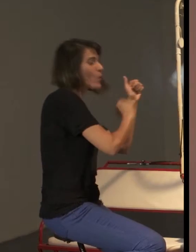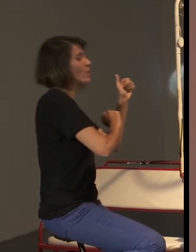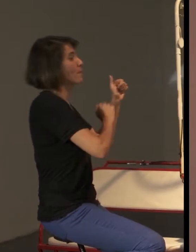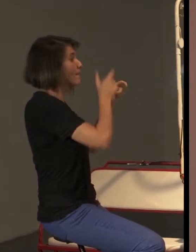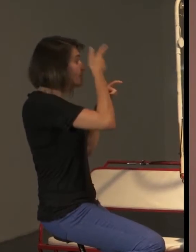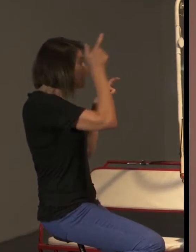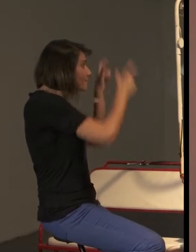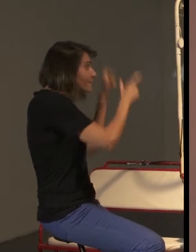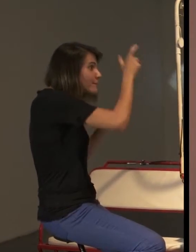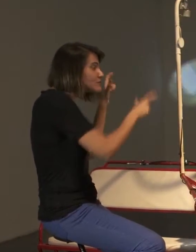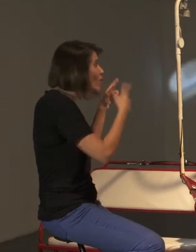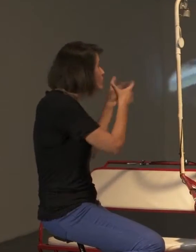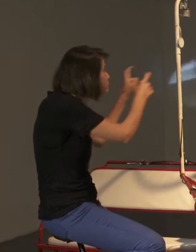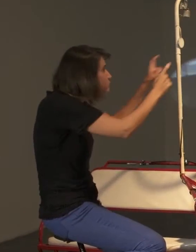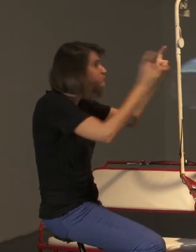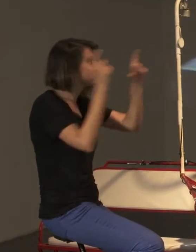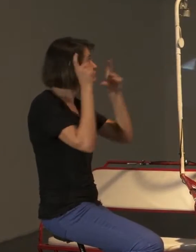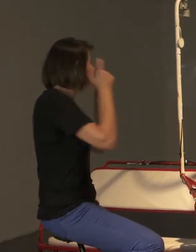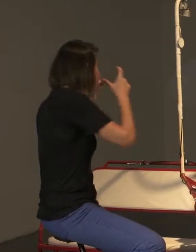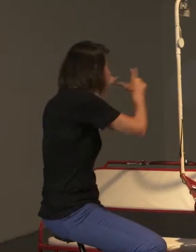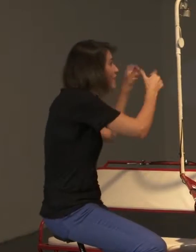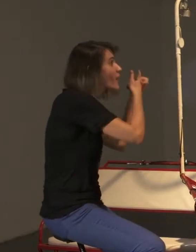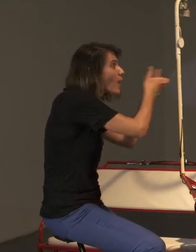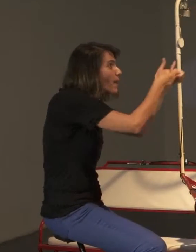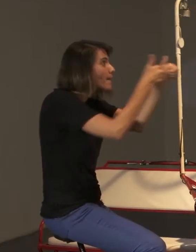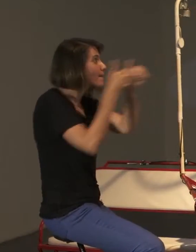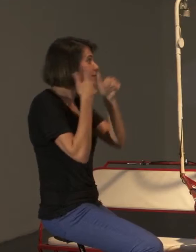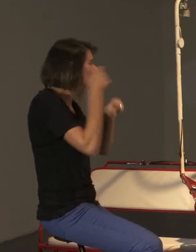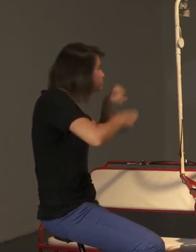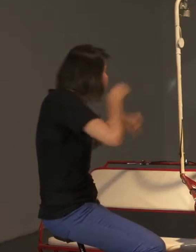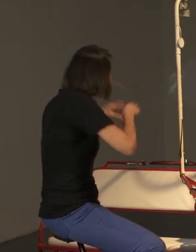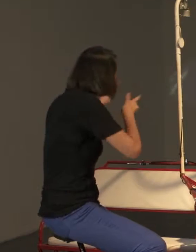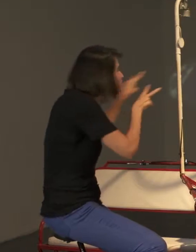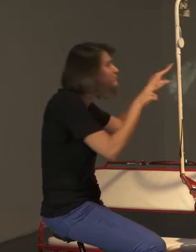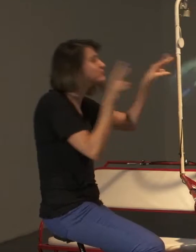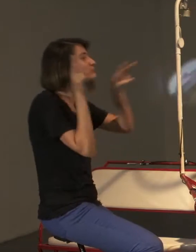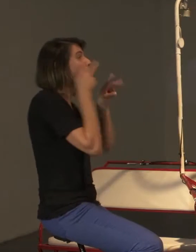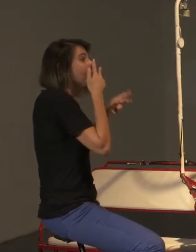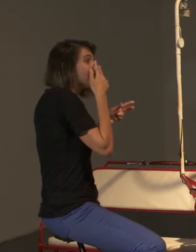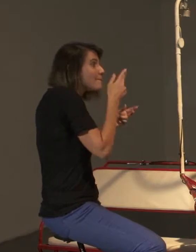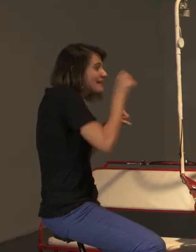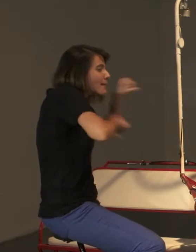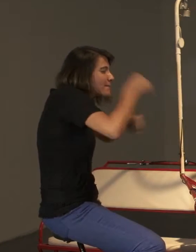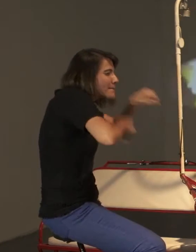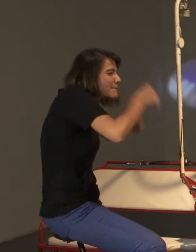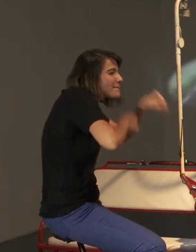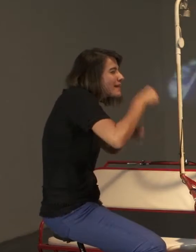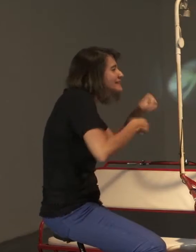Reflete um ônibus Reflete pessoas E esse espelho Ele vai refletindo Essa imagem Em torno das paredes Aqui do espaço E quanto